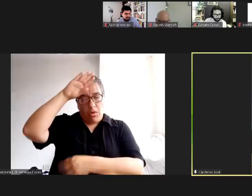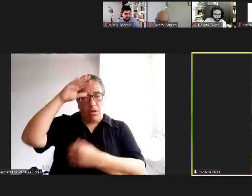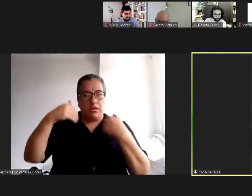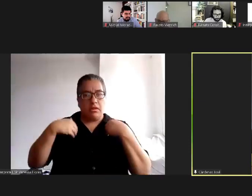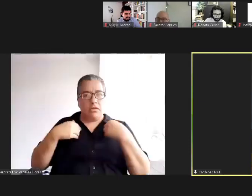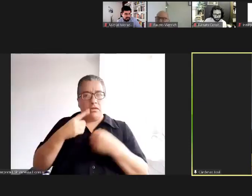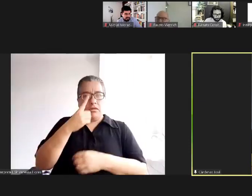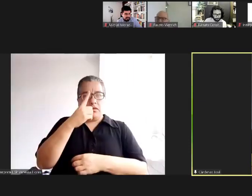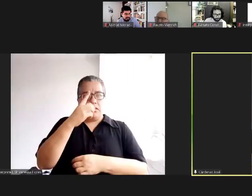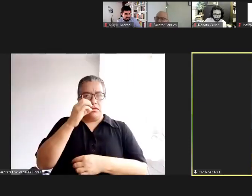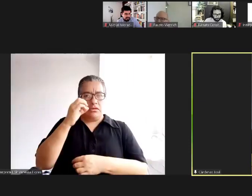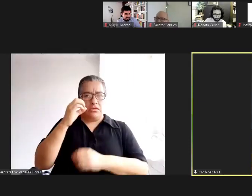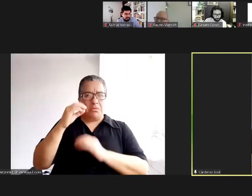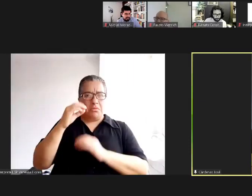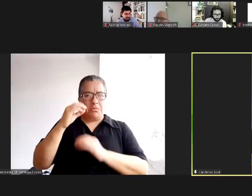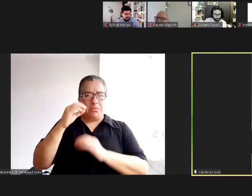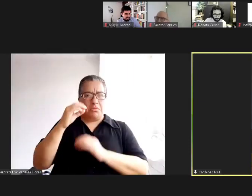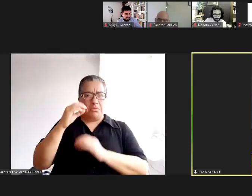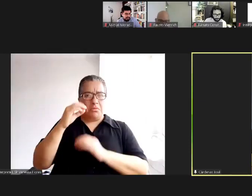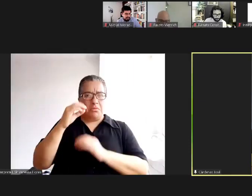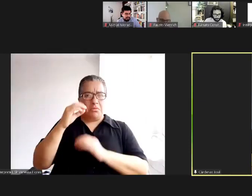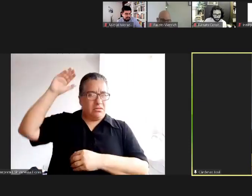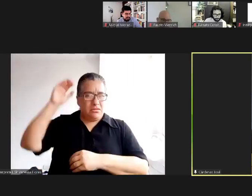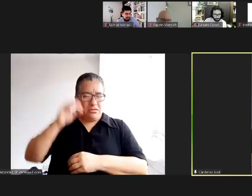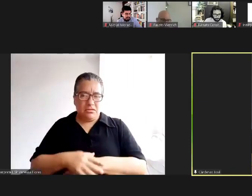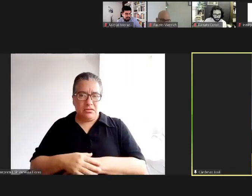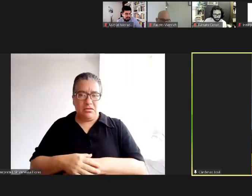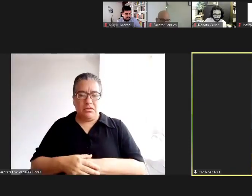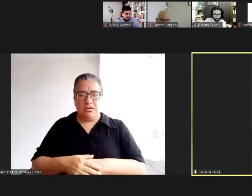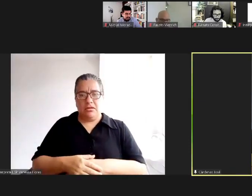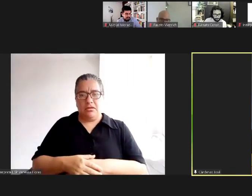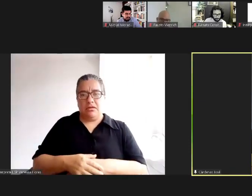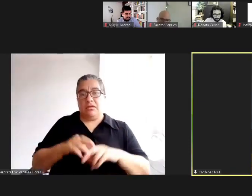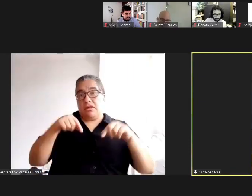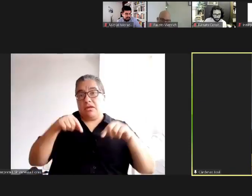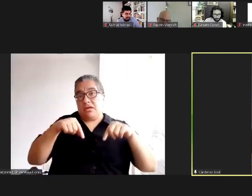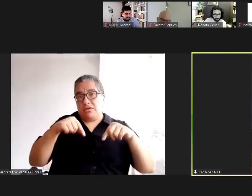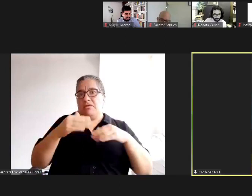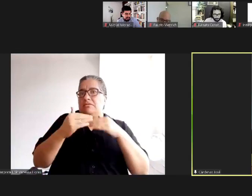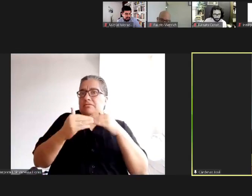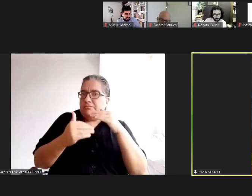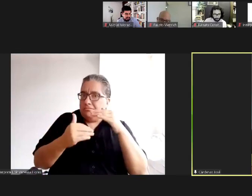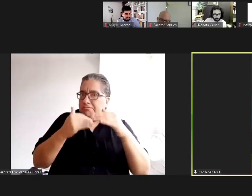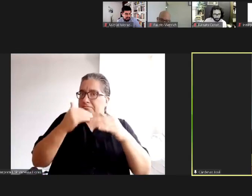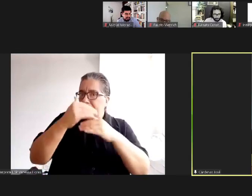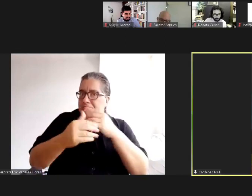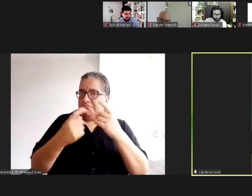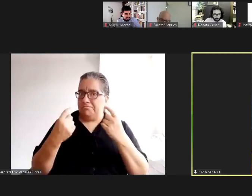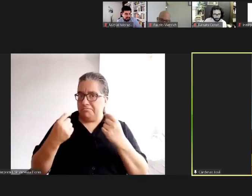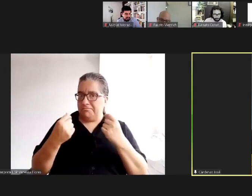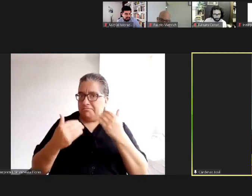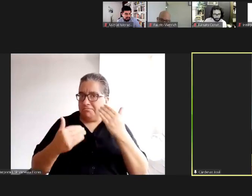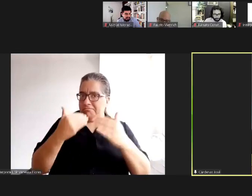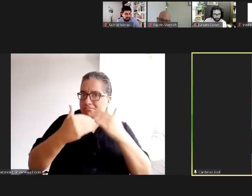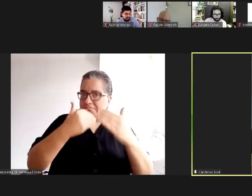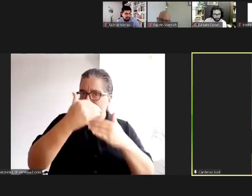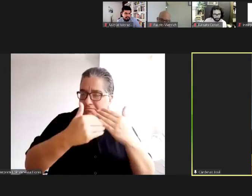tener apenas 10 películas accesibles. Hemos avanzado rápidamente. Estamos